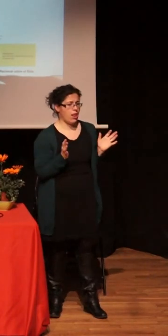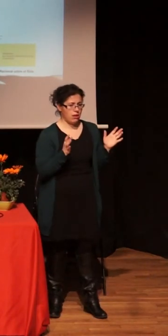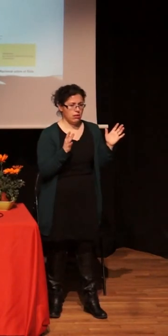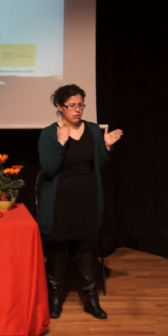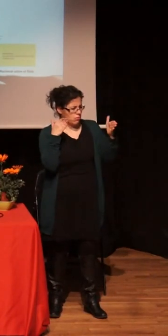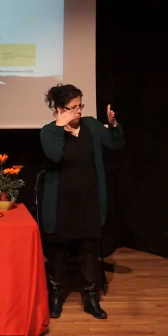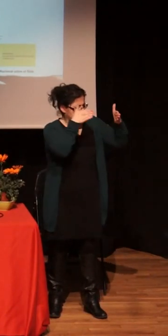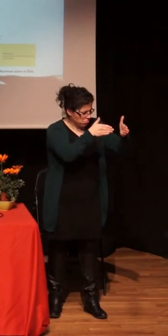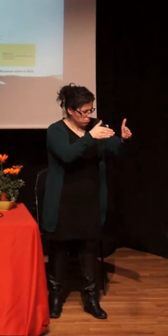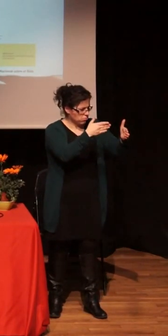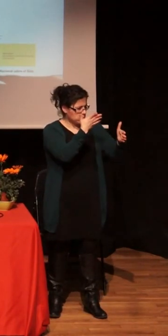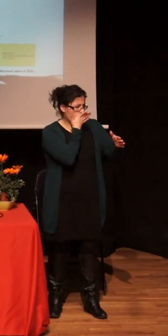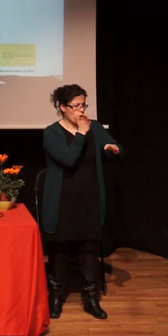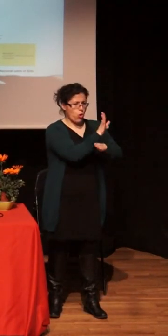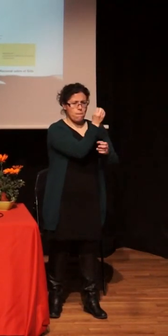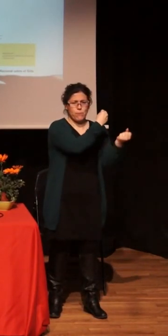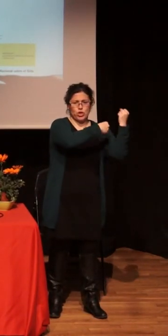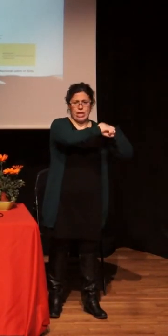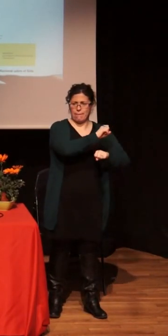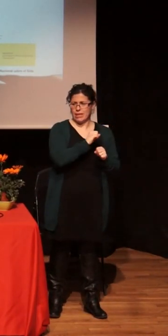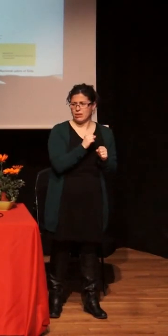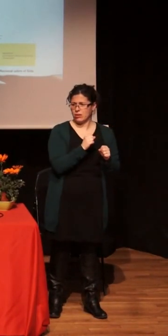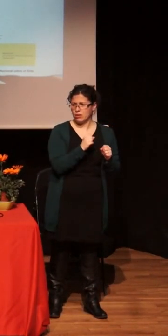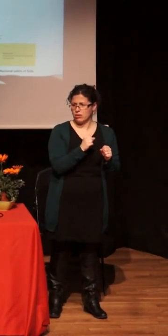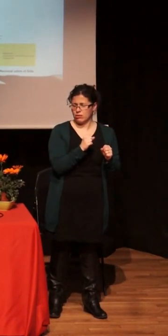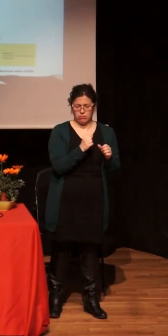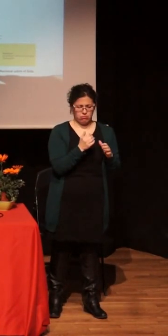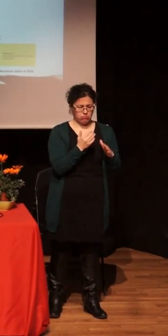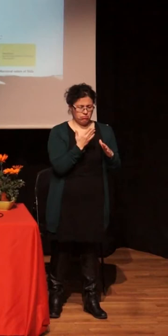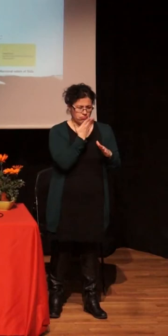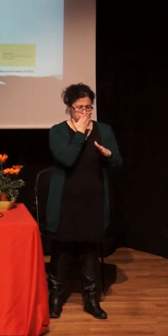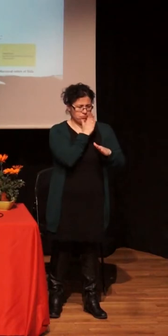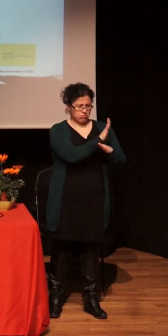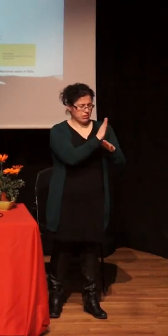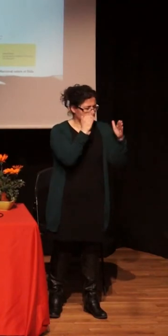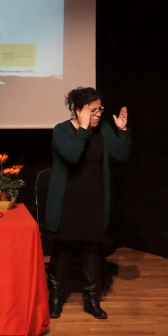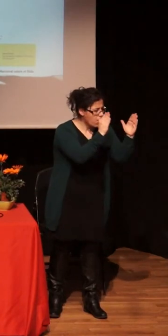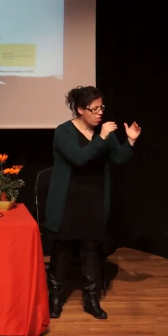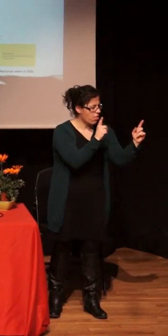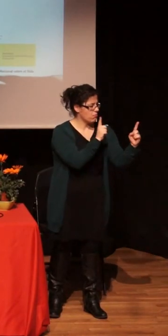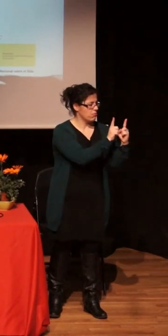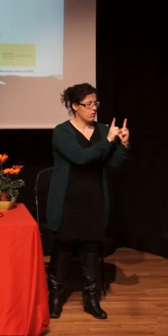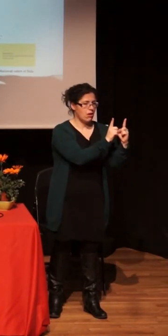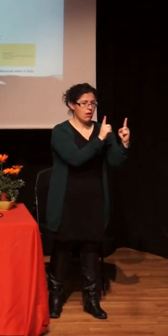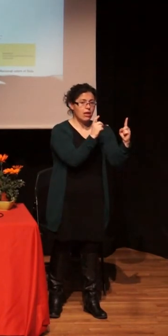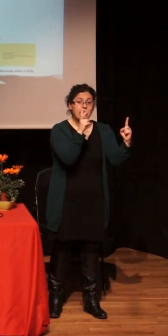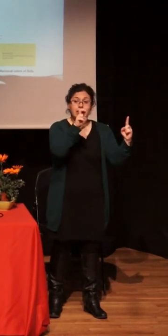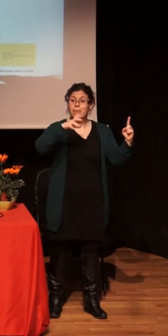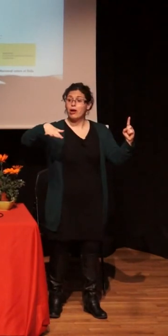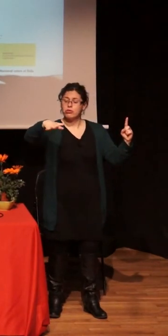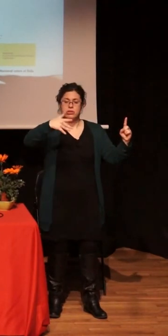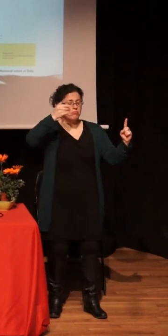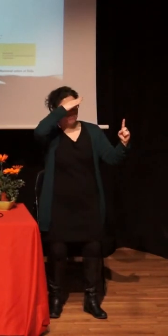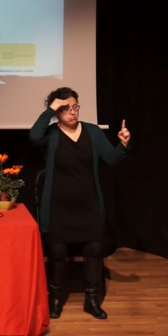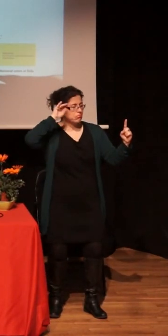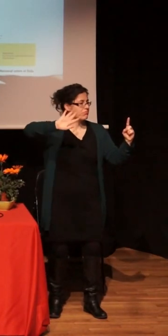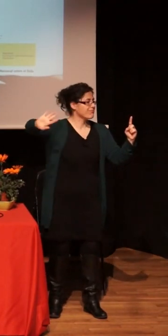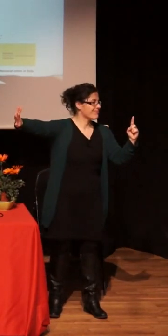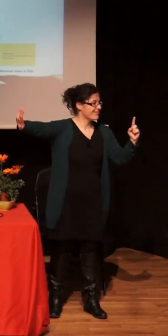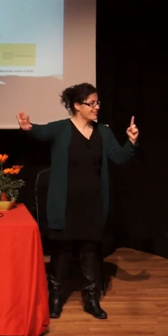en los comportamientos solamente individuales de las personas y muy poco en el contexto, ¿no?, y todo lo que era importante